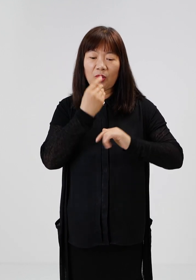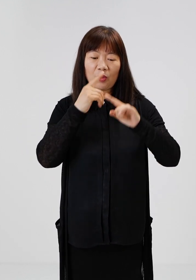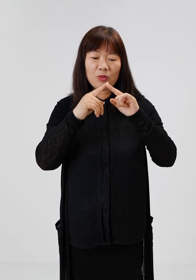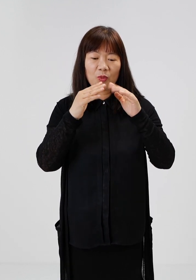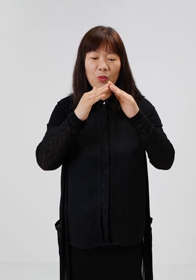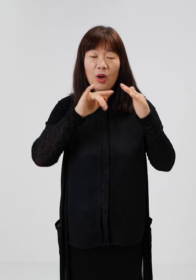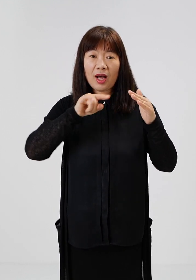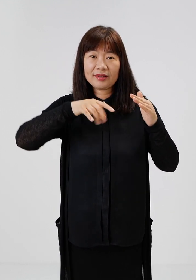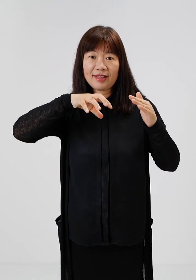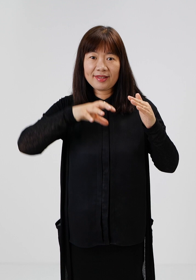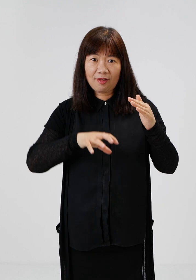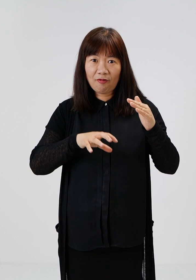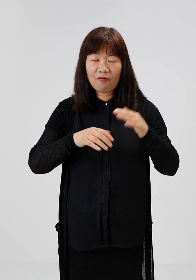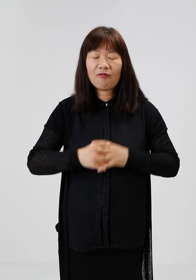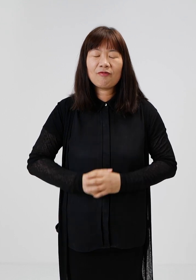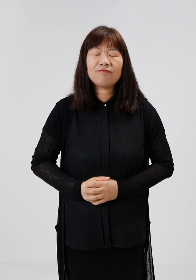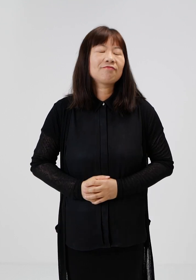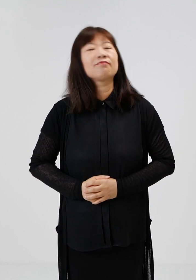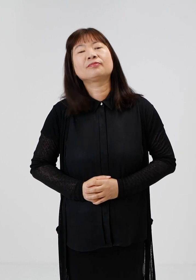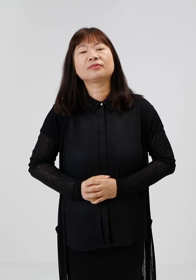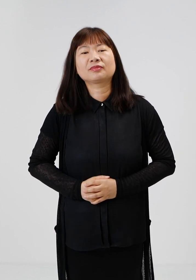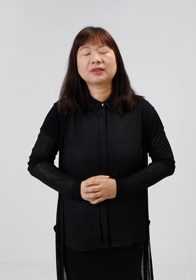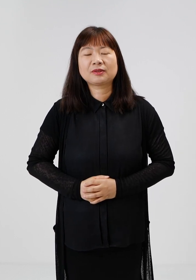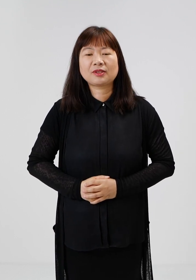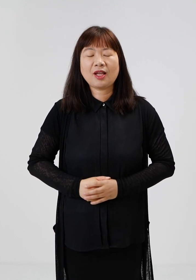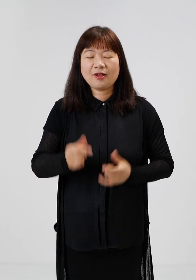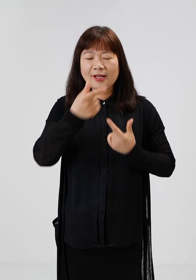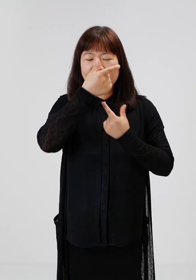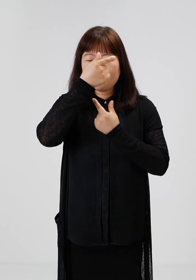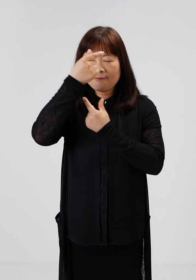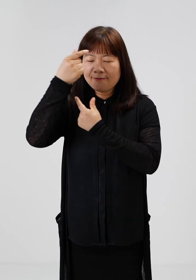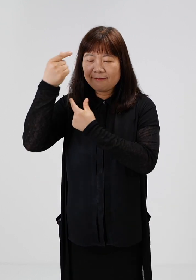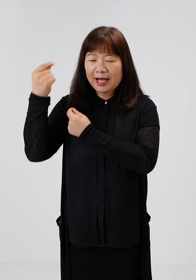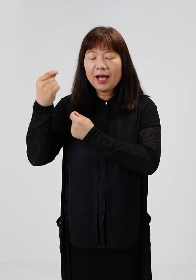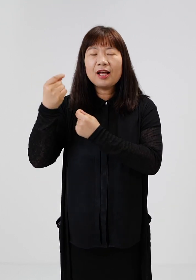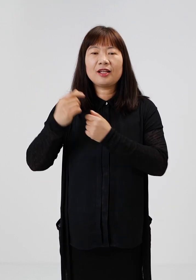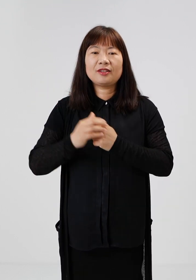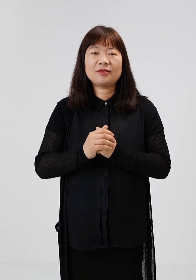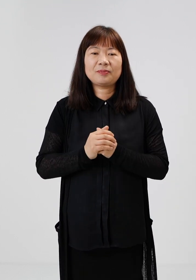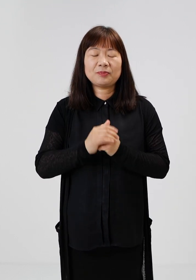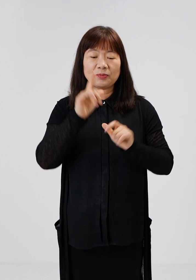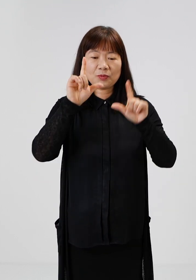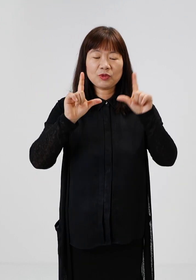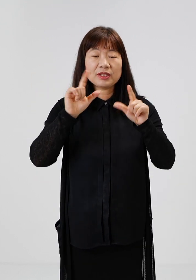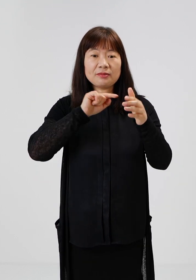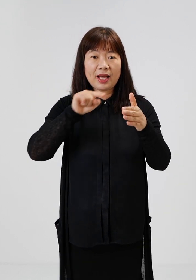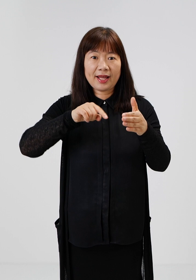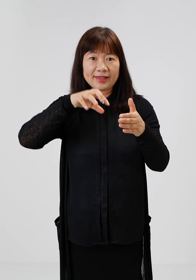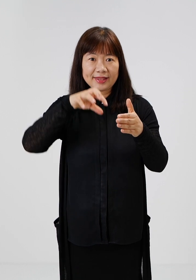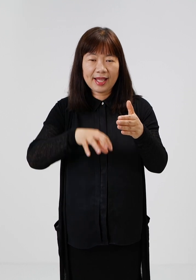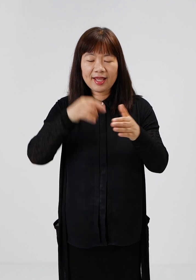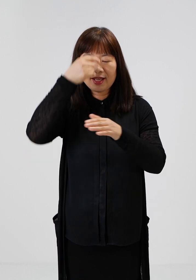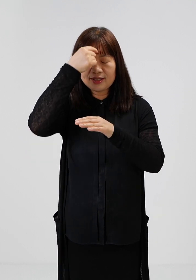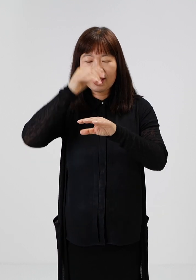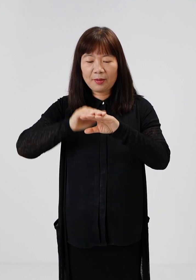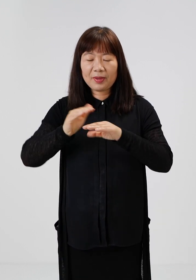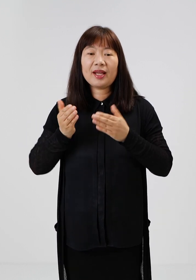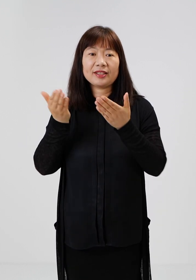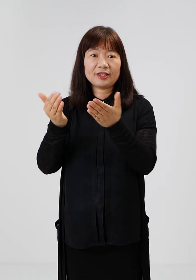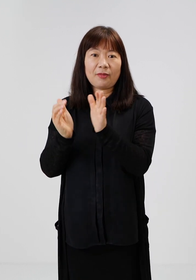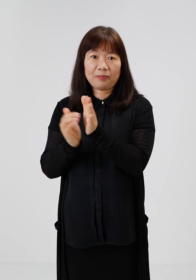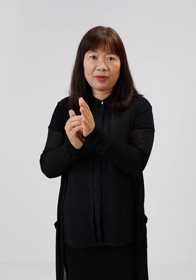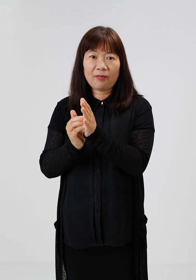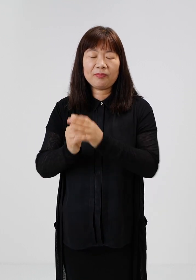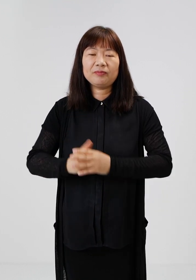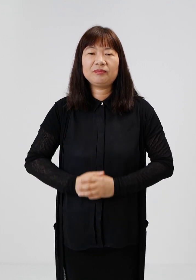성전에서 제대로 갖추어진 모든 형식과 질서 속에서 예배를